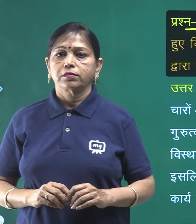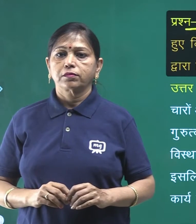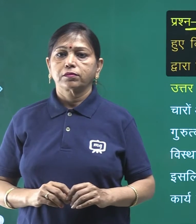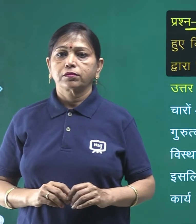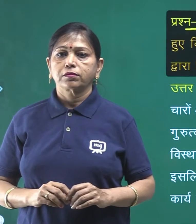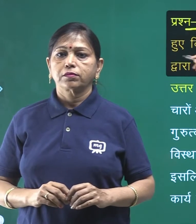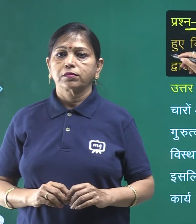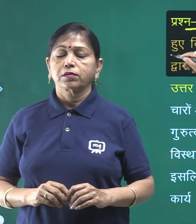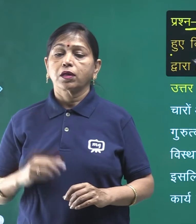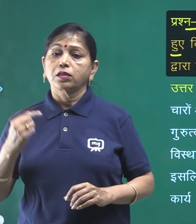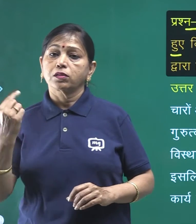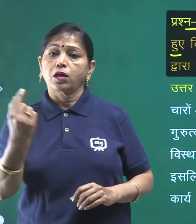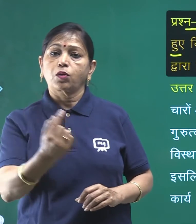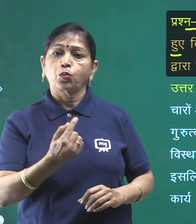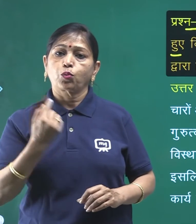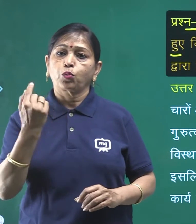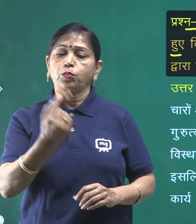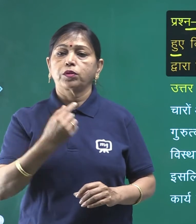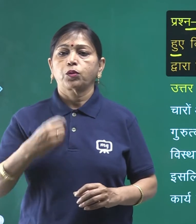चारों ओर घूमते हुए